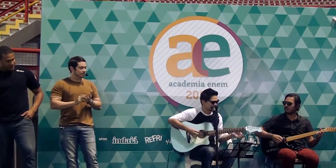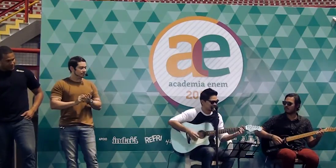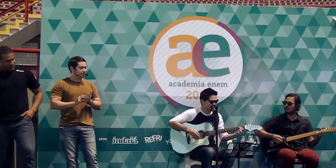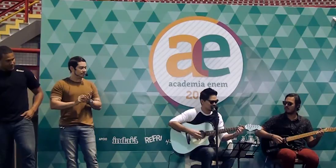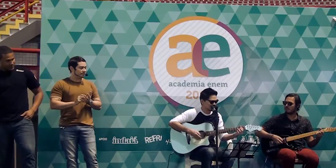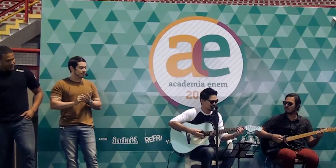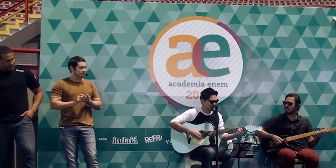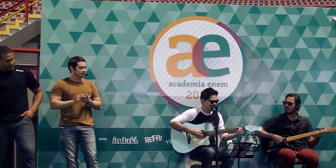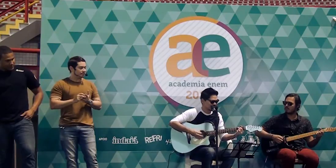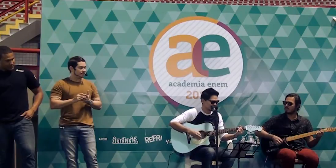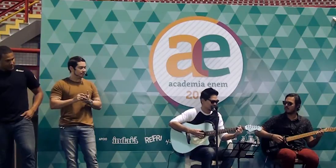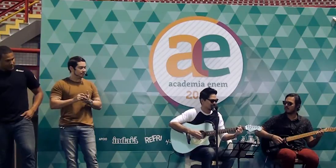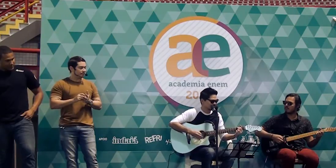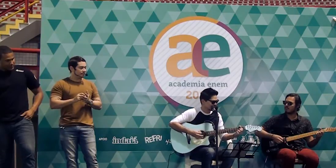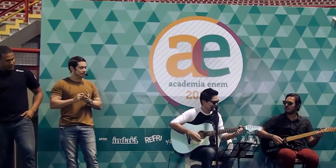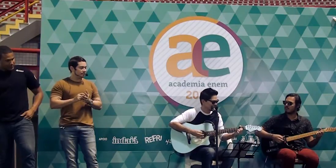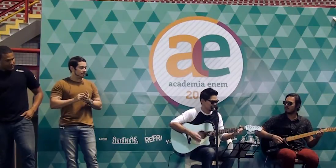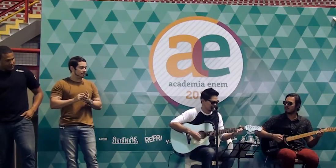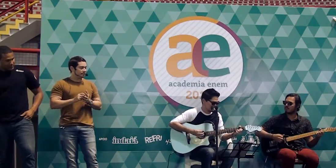vocês.